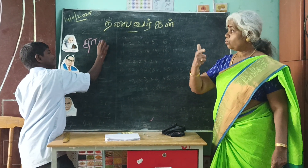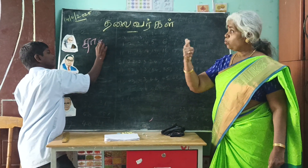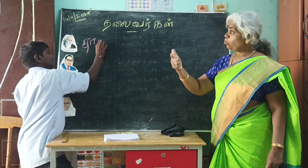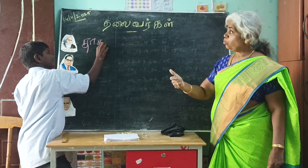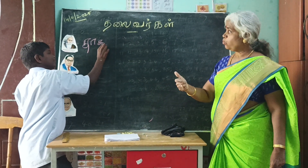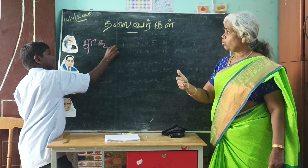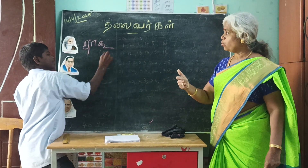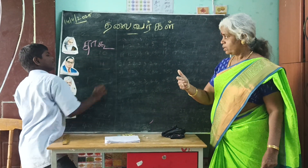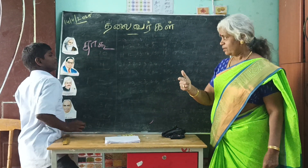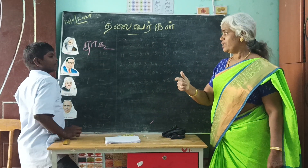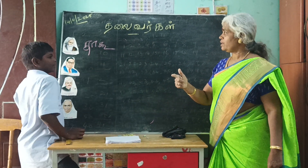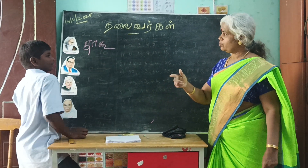பூ